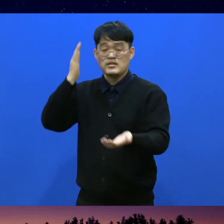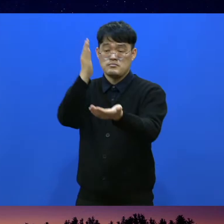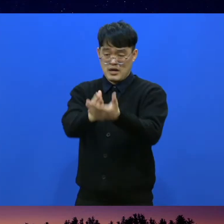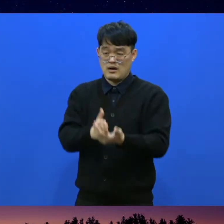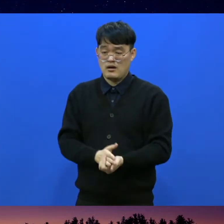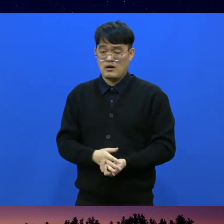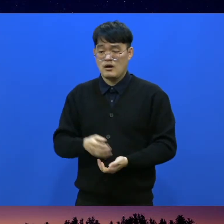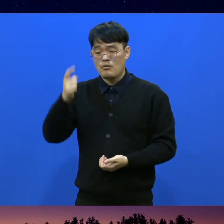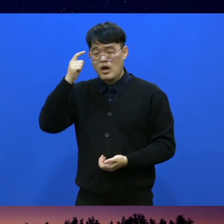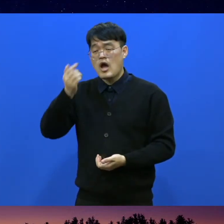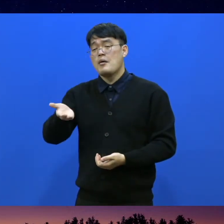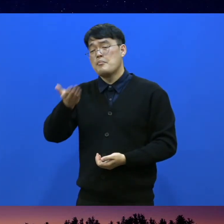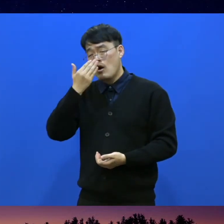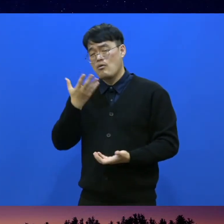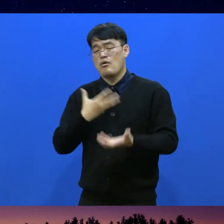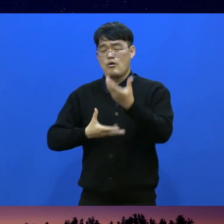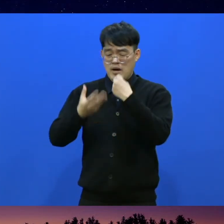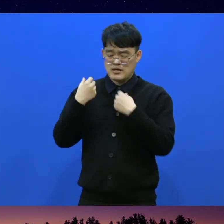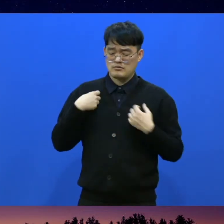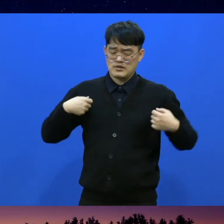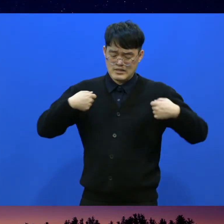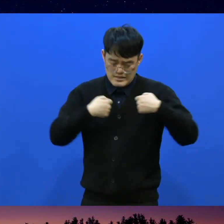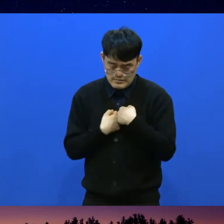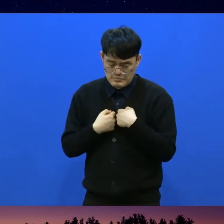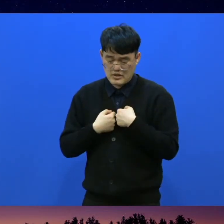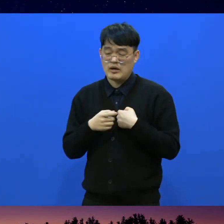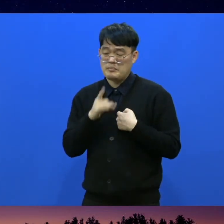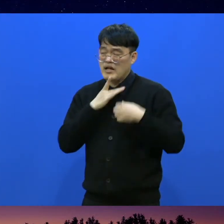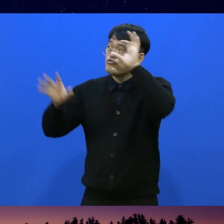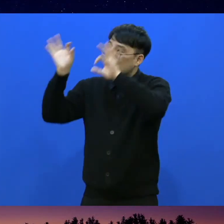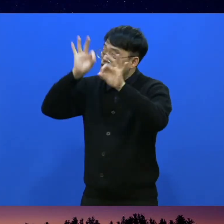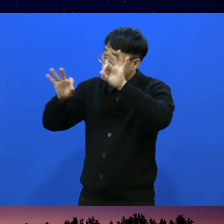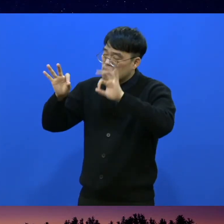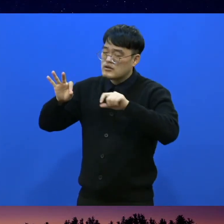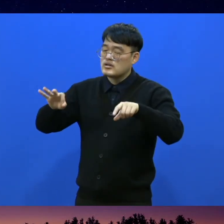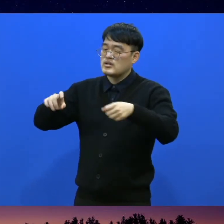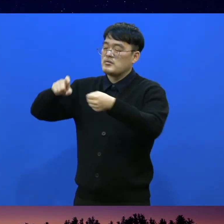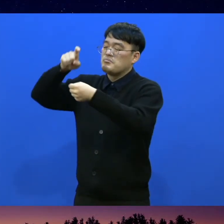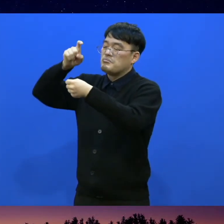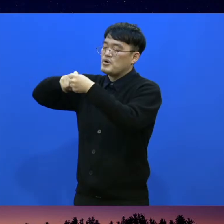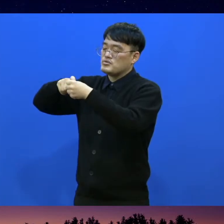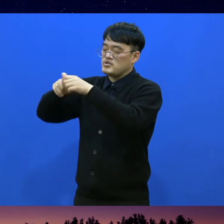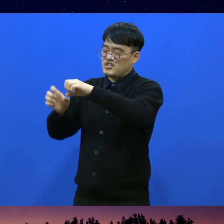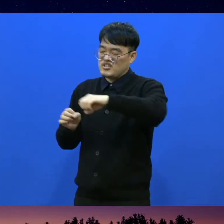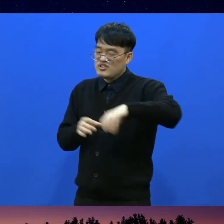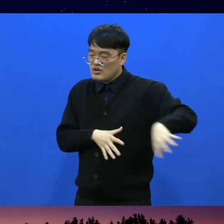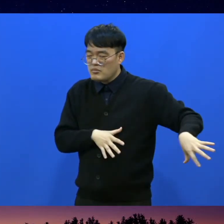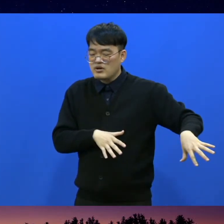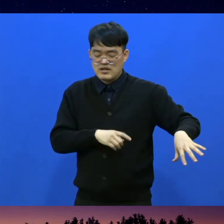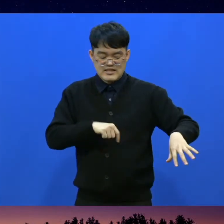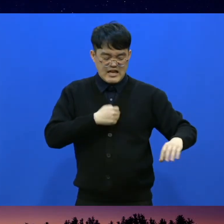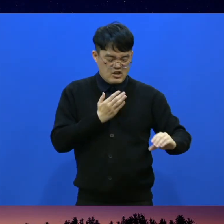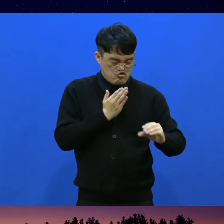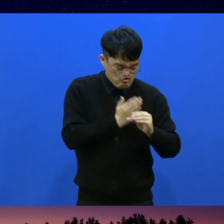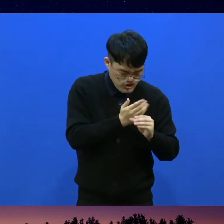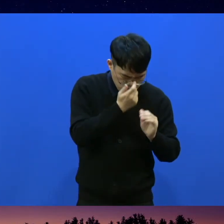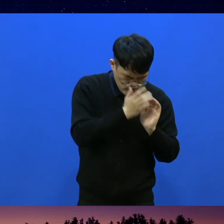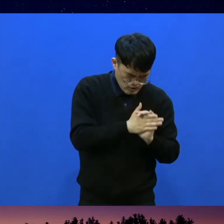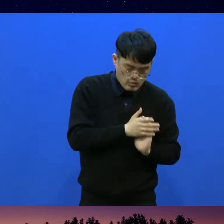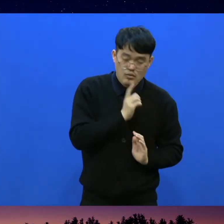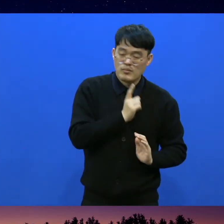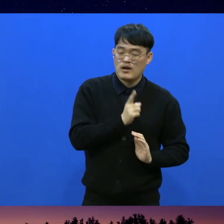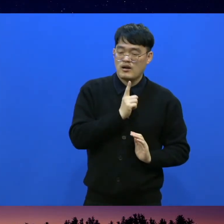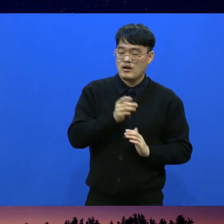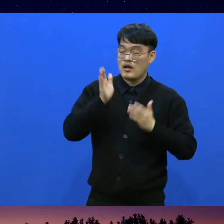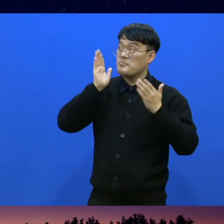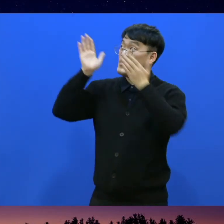입을까를 구하는 그 기도는 목적을 상실한 기도라. 방향이 없는 기도라는 거예요. 무엇을 먹을까 마실까 입을까